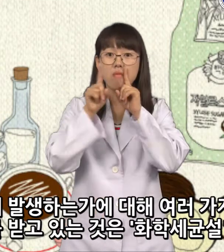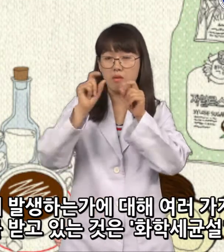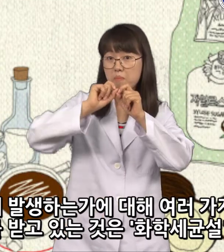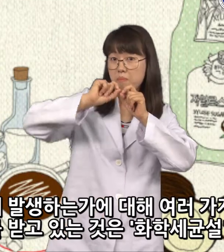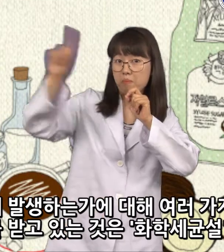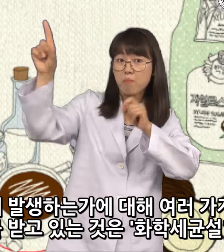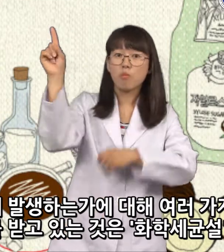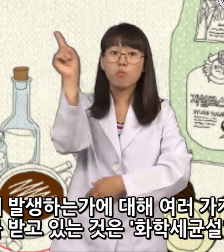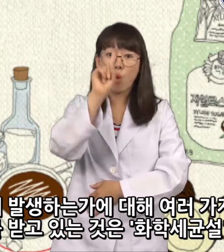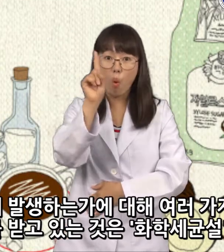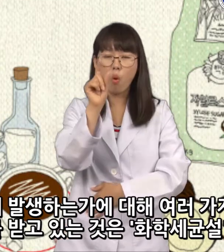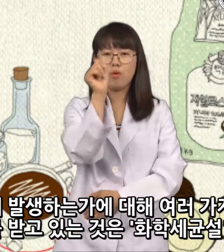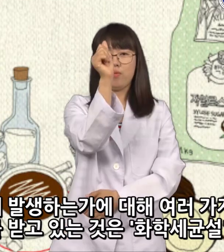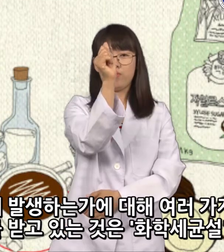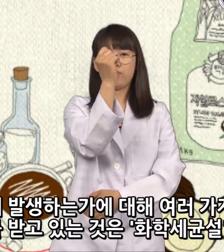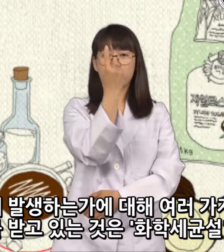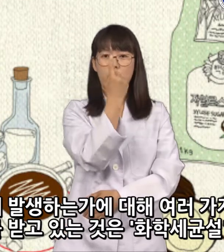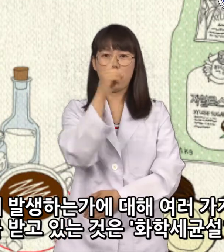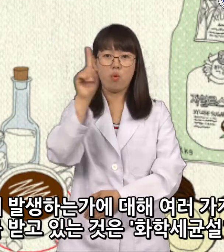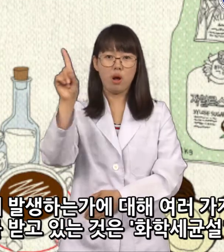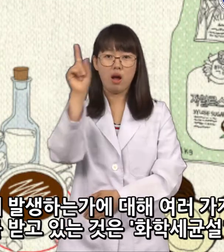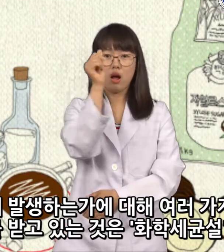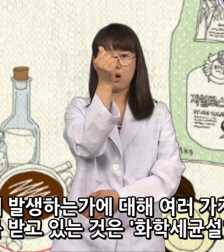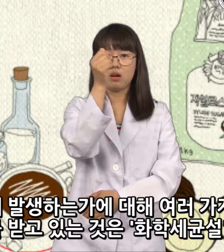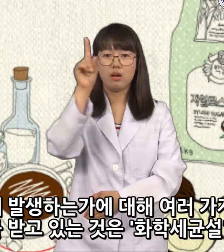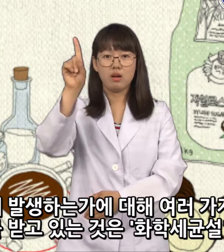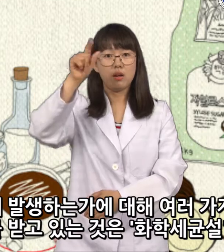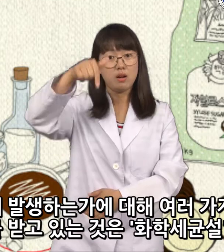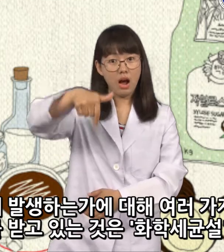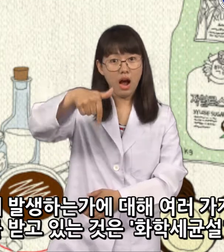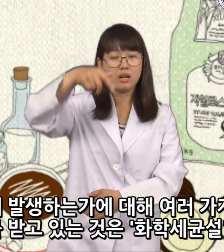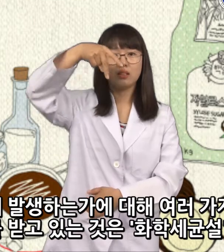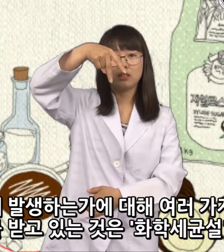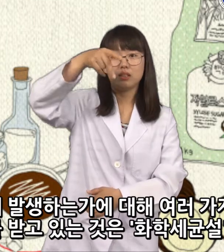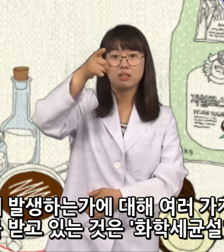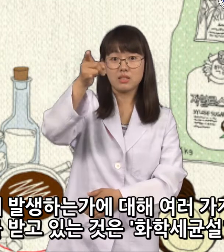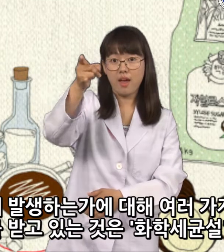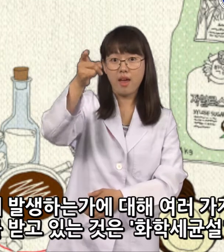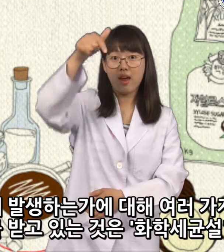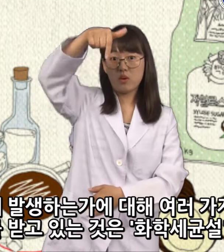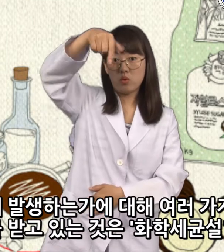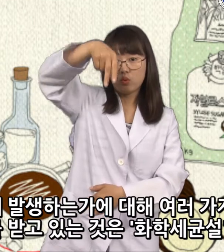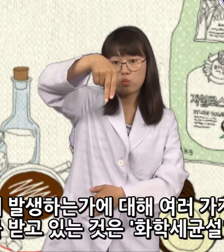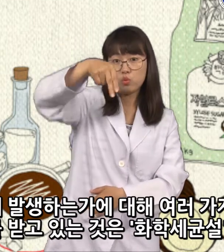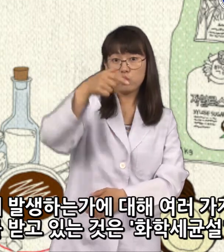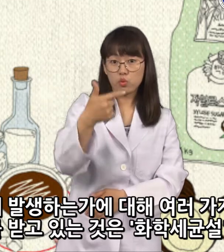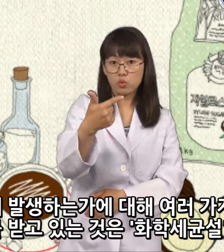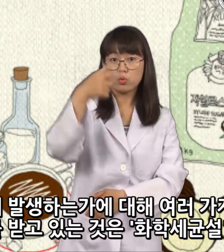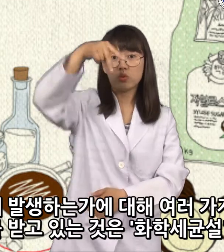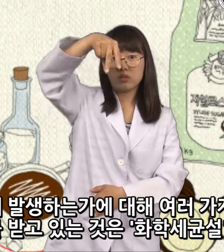가장 큰 지지를 받고 있는 것은 화학, 세, 균,